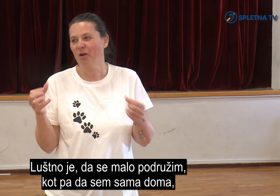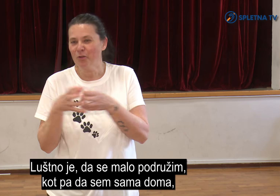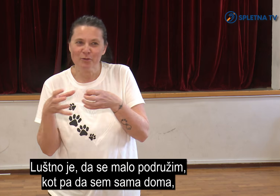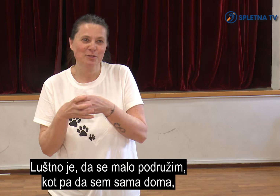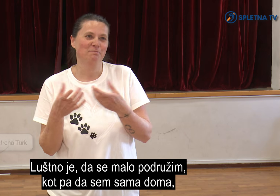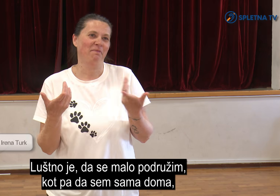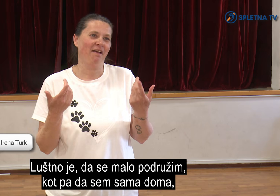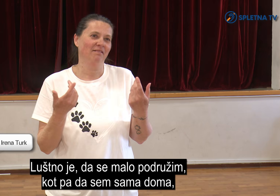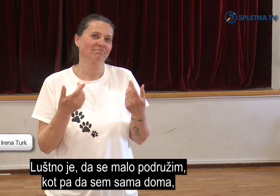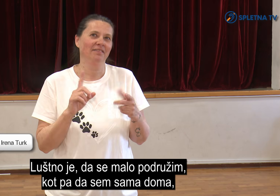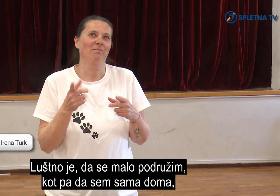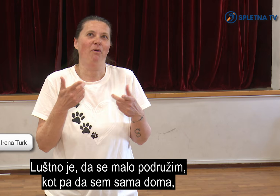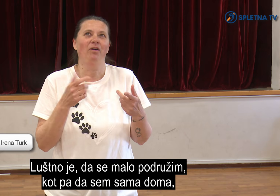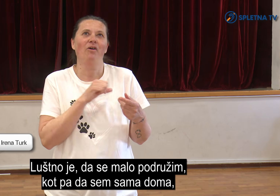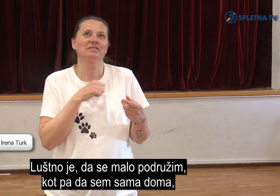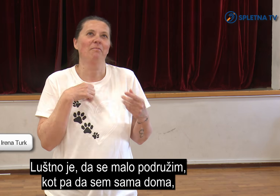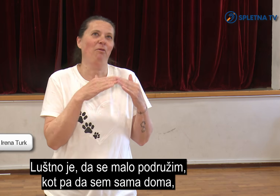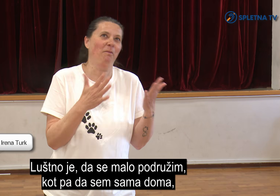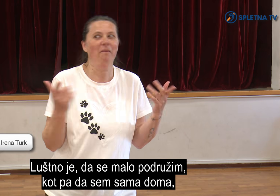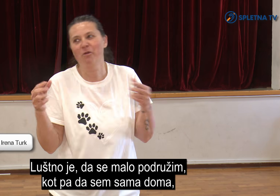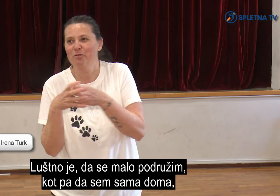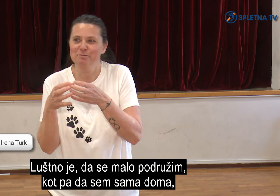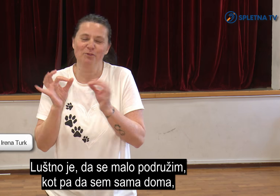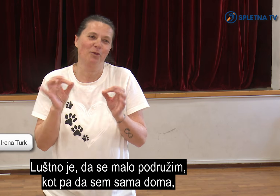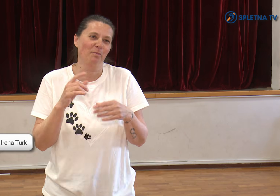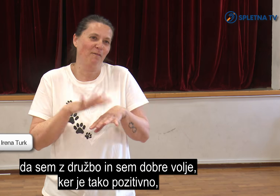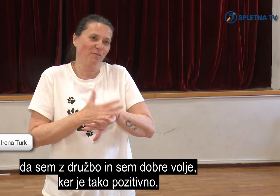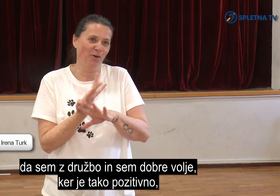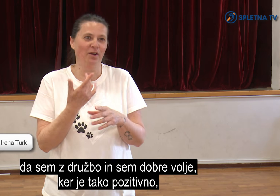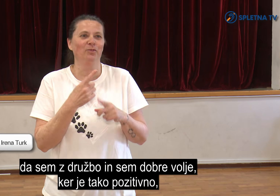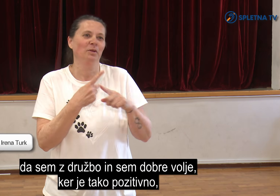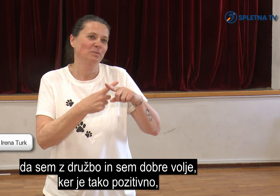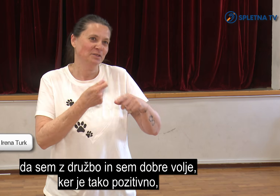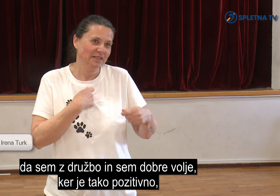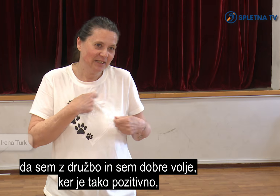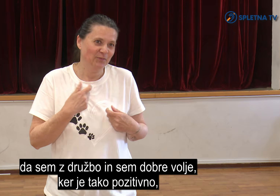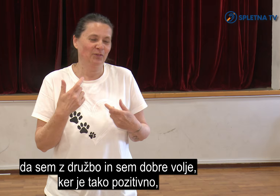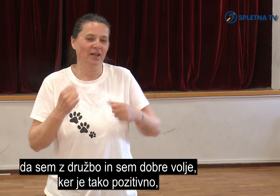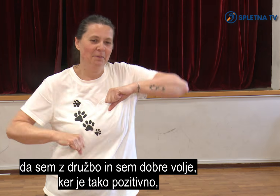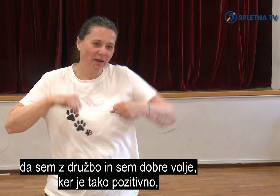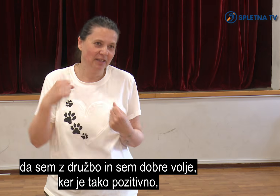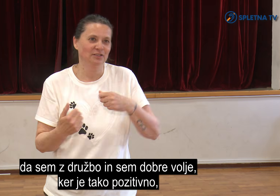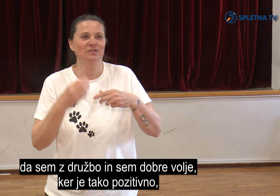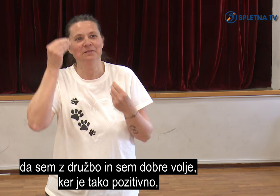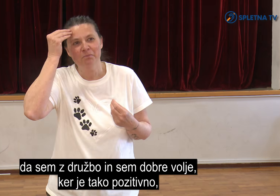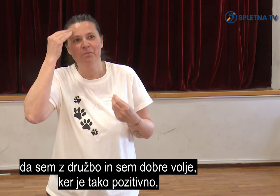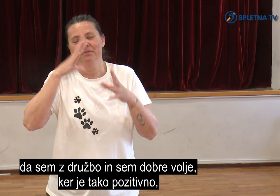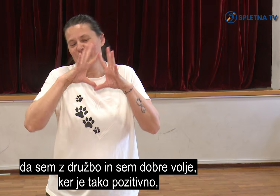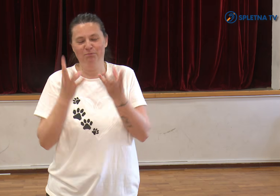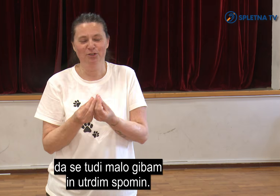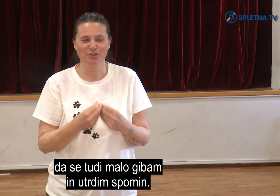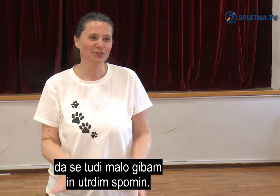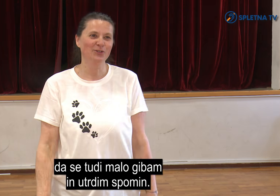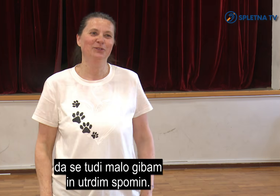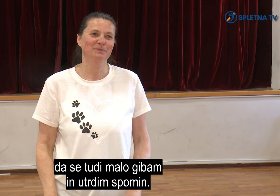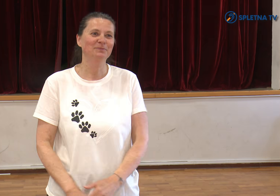Luštno je, da se malo podružim, kot pa da sem sama doma, da sem z družbo in sem dobre volje, ker je tako pozitivno, da se tudi malo gibam